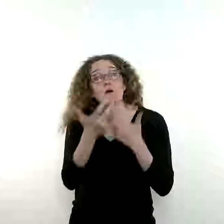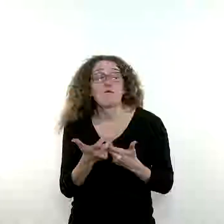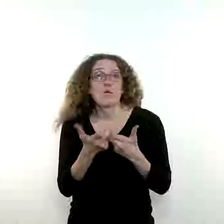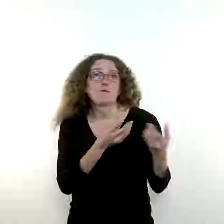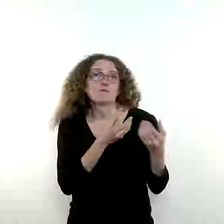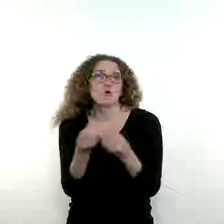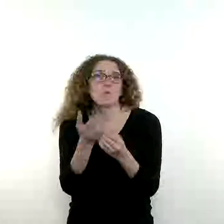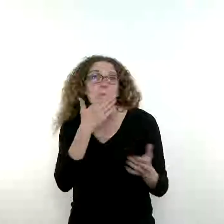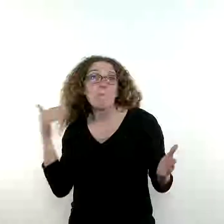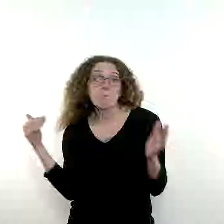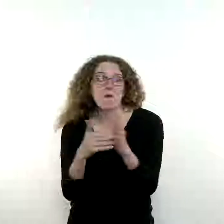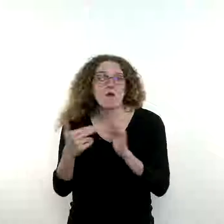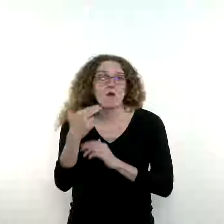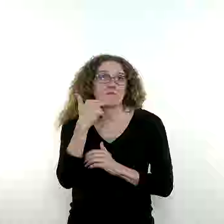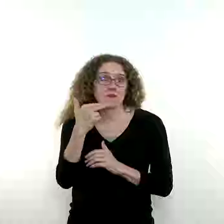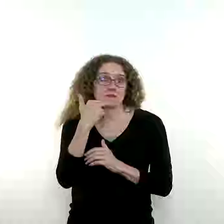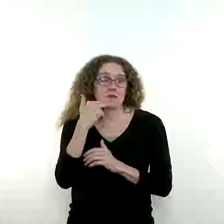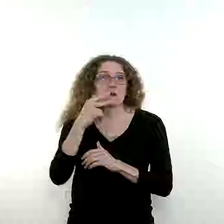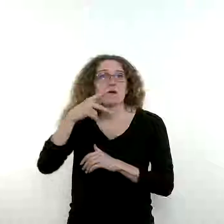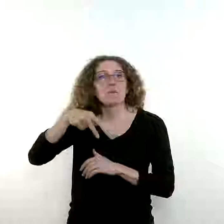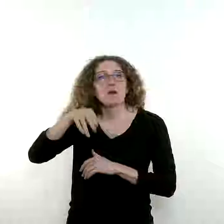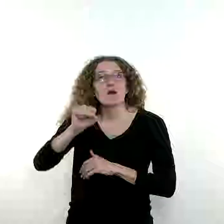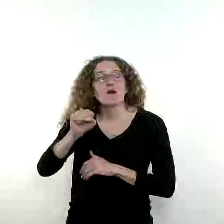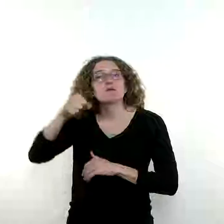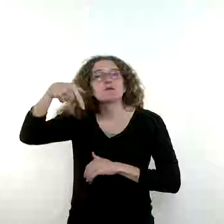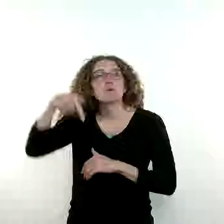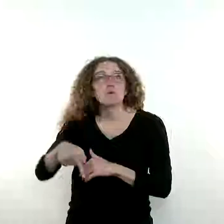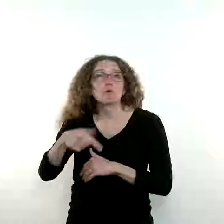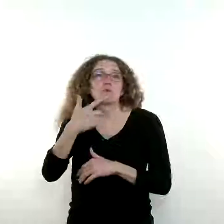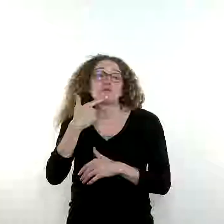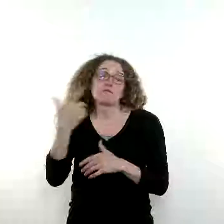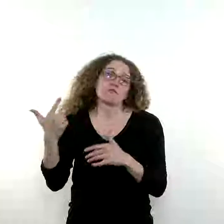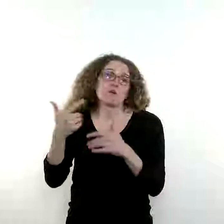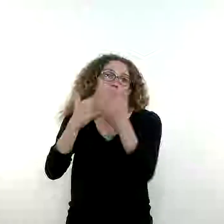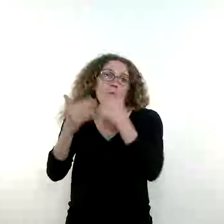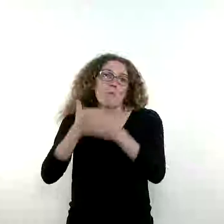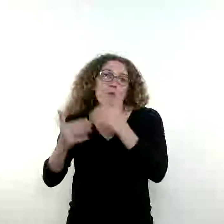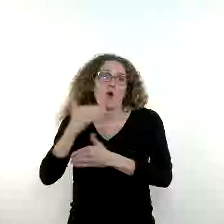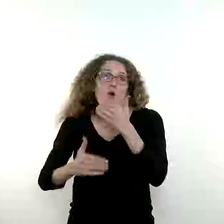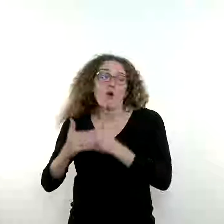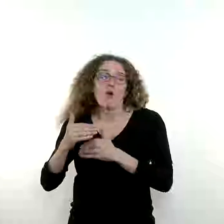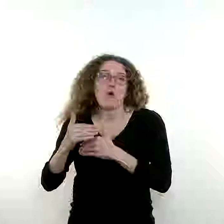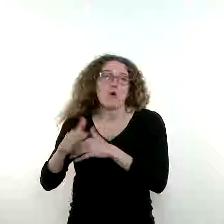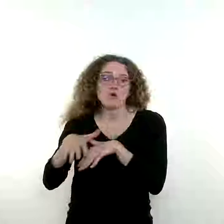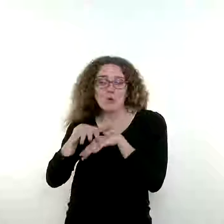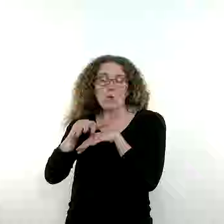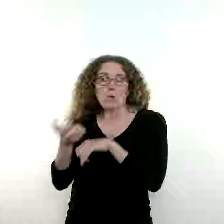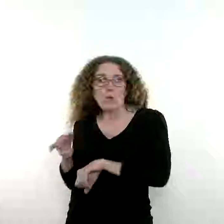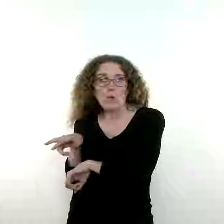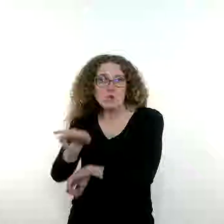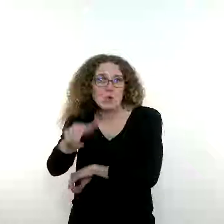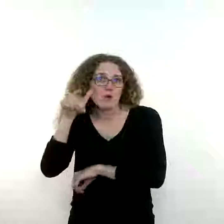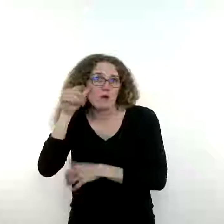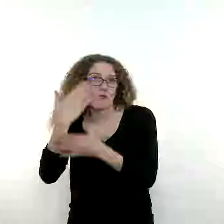PSQ, qui est donc le quartier de reconquête républicaine dans le secteur Mosson. Un certain nombre de caméras pour renforcer